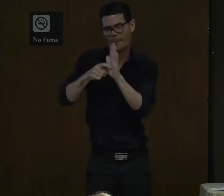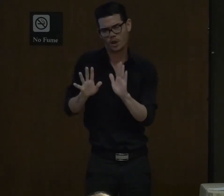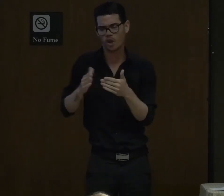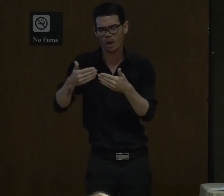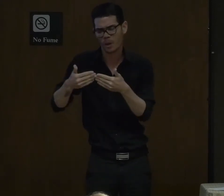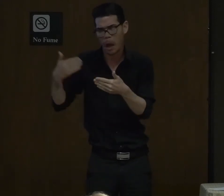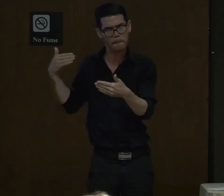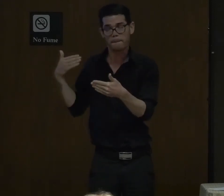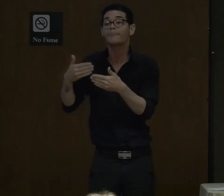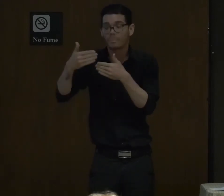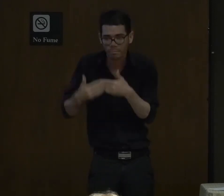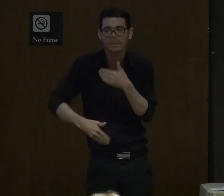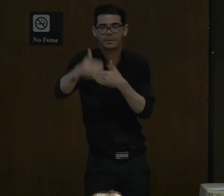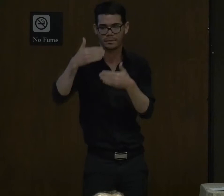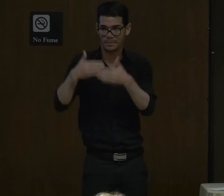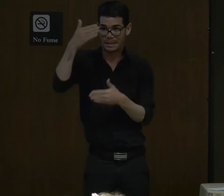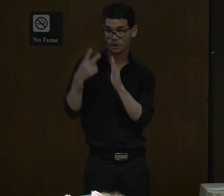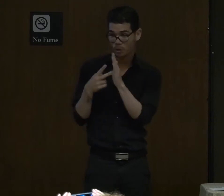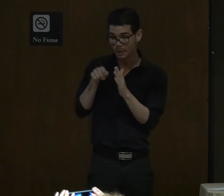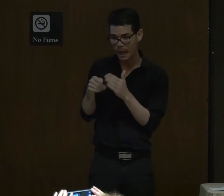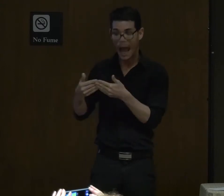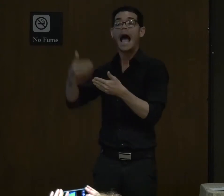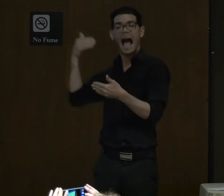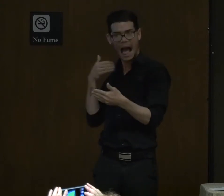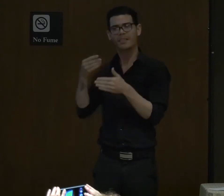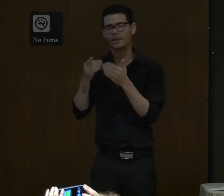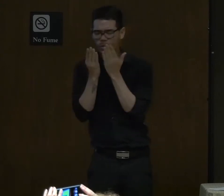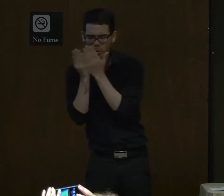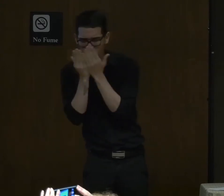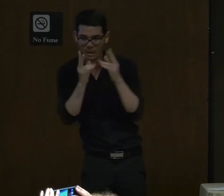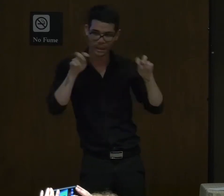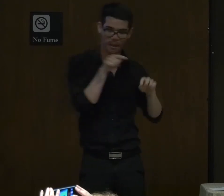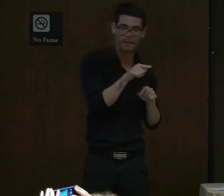estudios sobre bilingüismo fueran completos. Ahí faltaba una mitad.